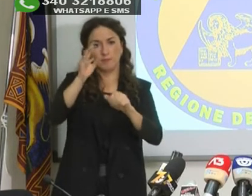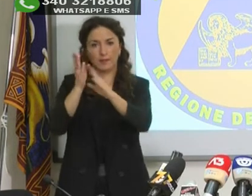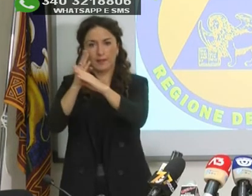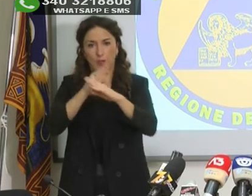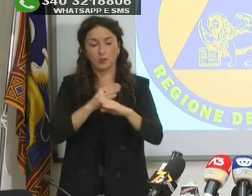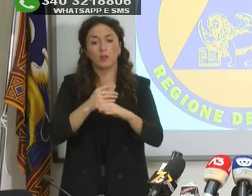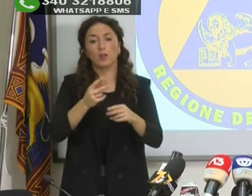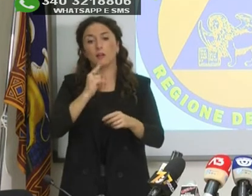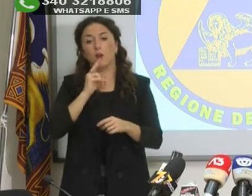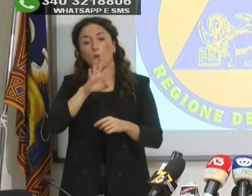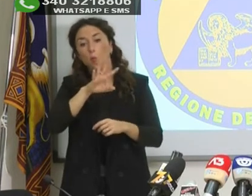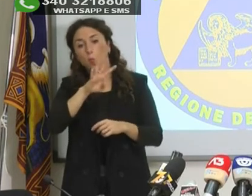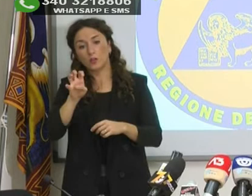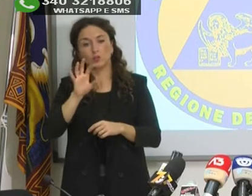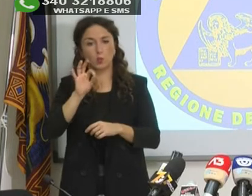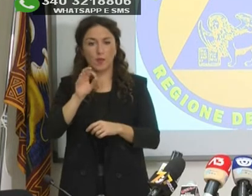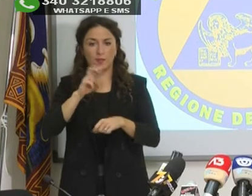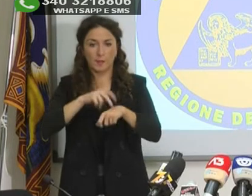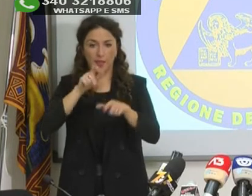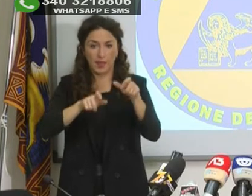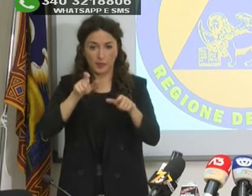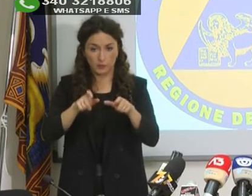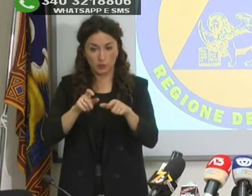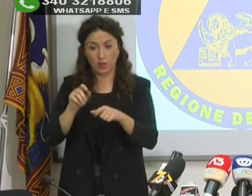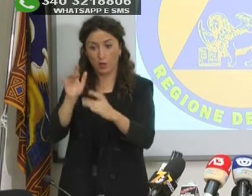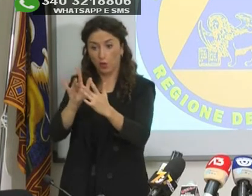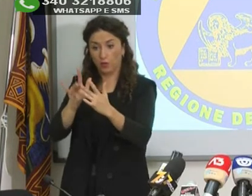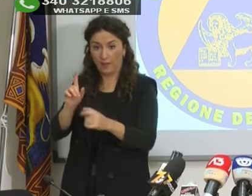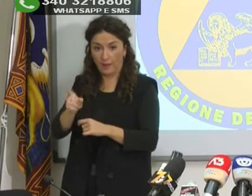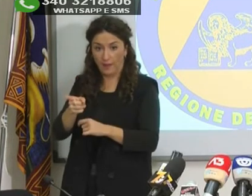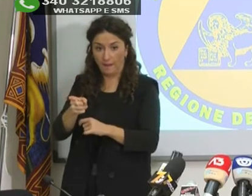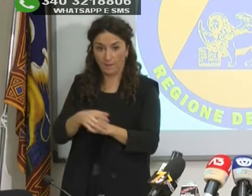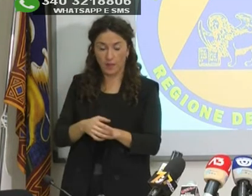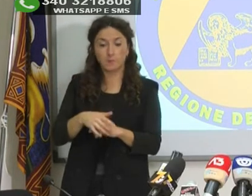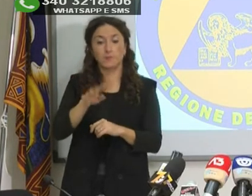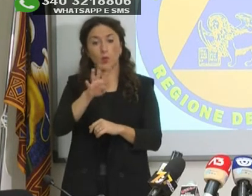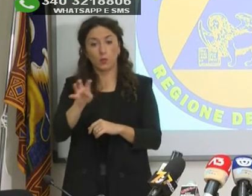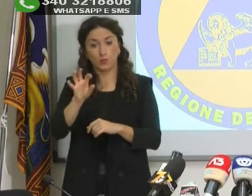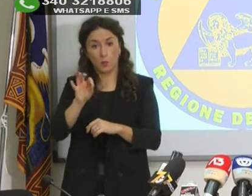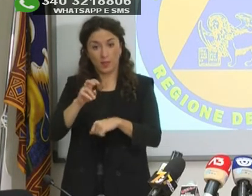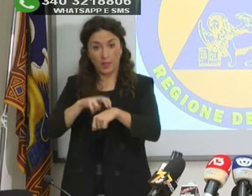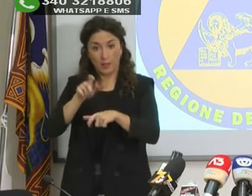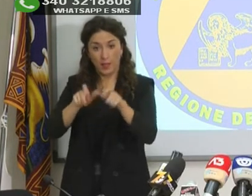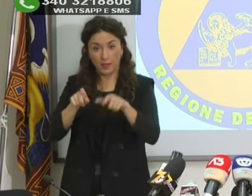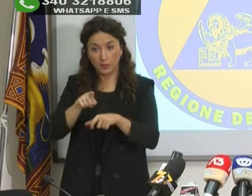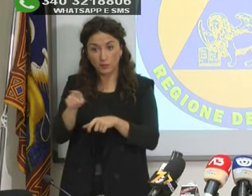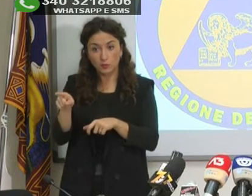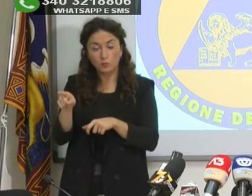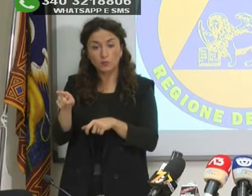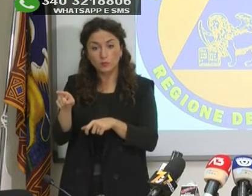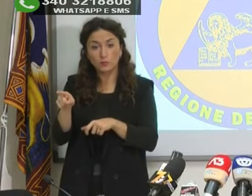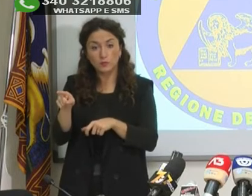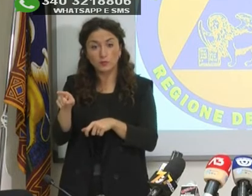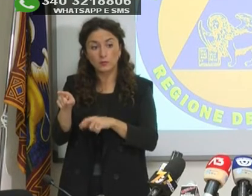risposto 450 medici che saranno contattati. Però questi 450 medici, ci è stato